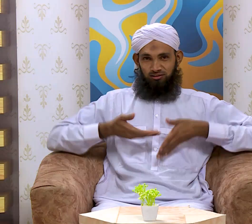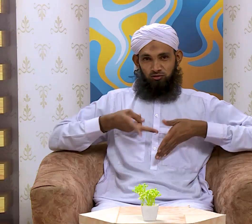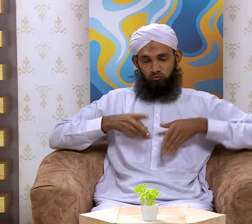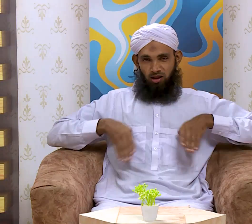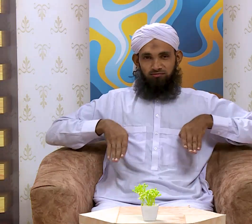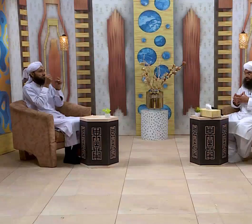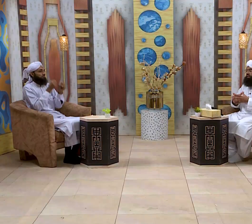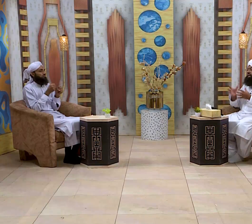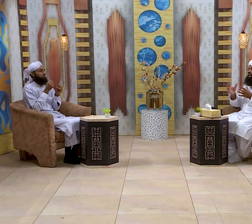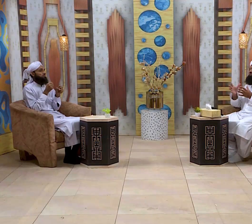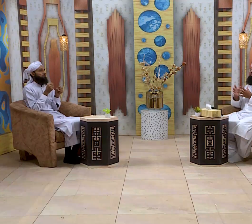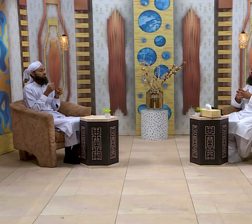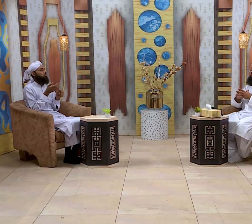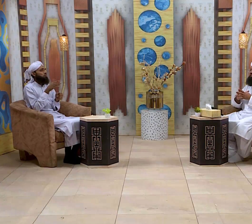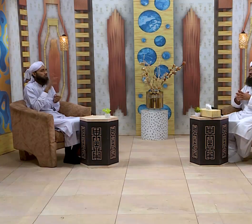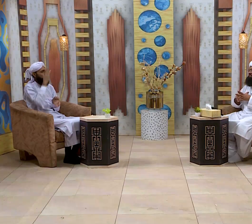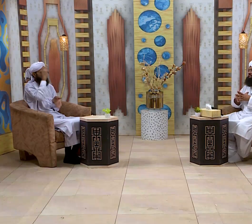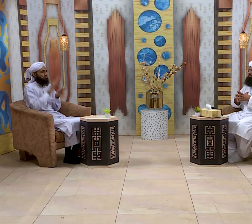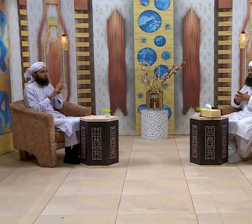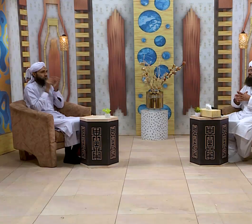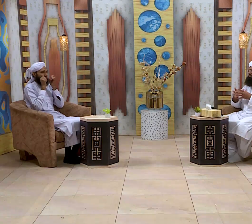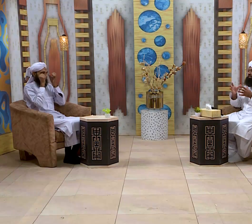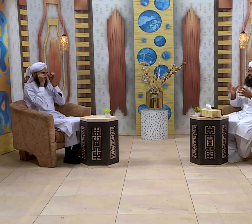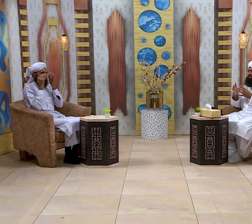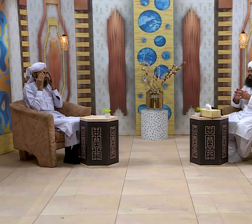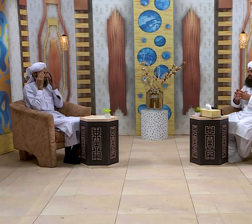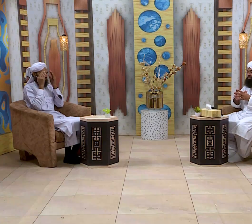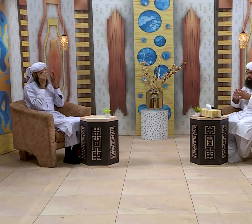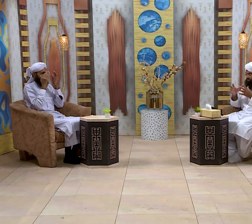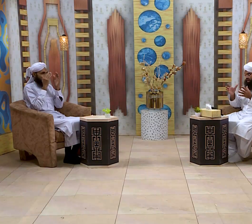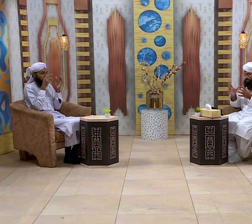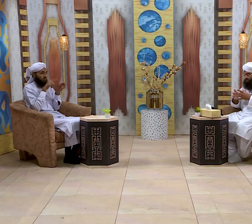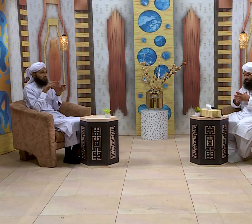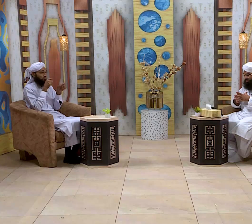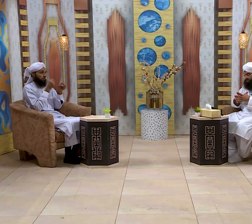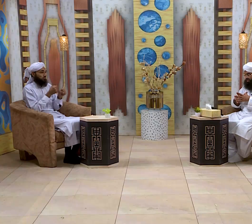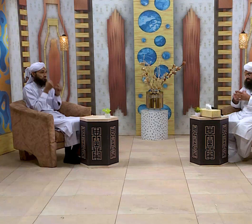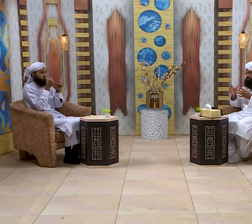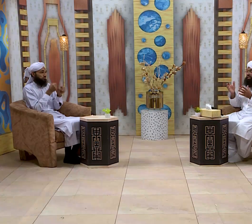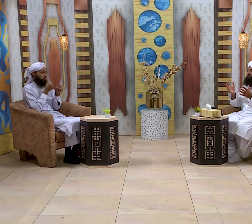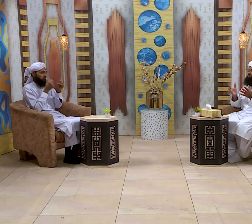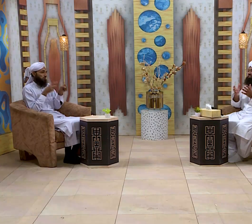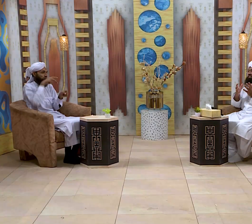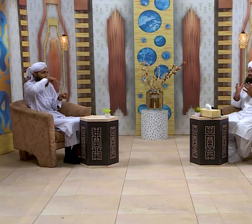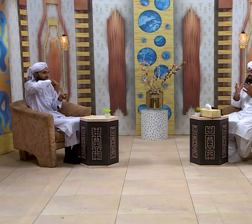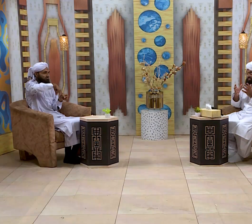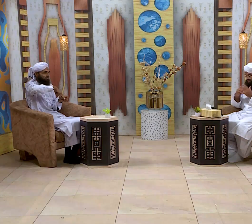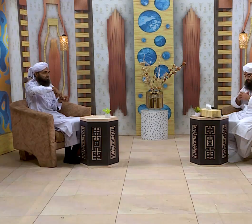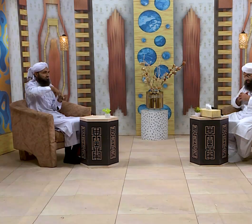کر دیا۔ پھر آپ صلی اللہ علیہ وآلہ وصحبہ وبارک وسلم براق پر سوار ہو کر بیت المقدس تشریف لے